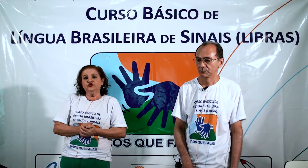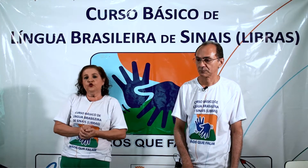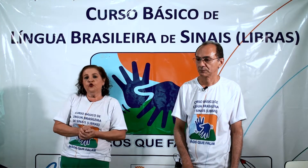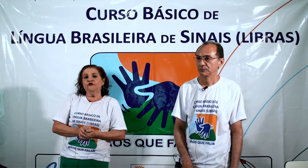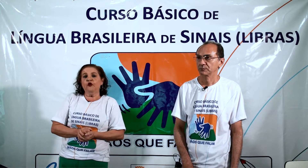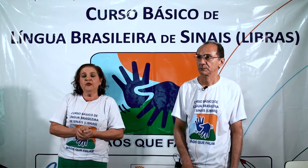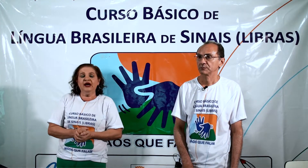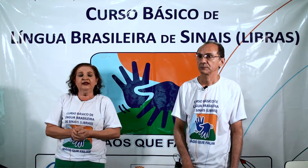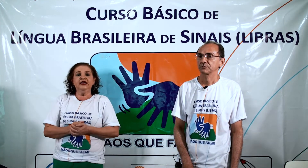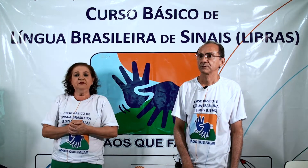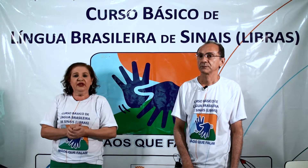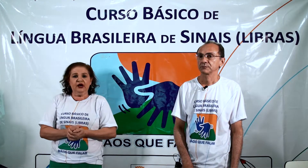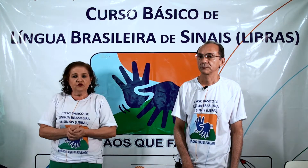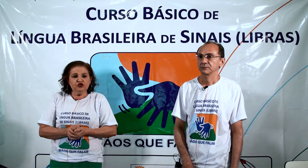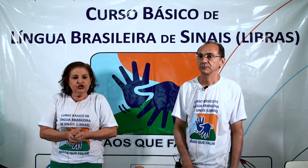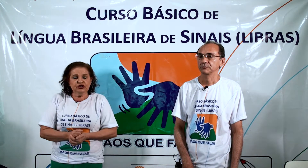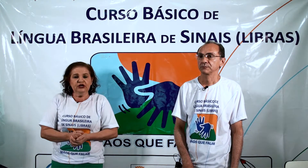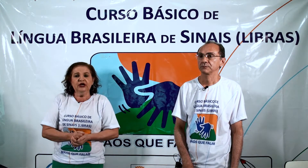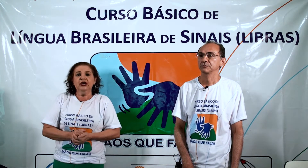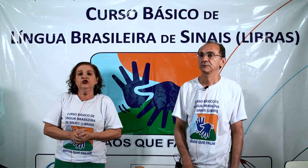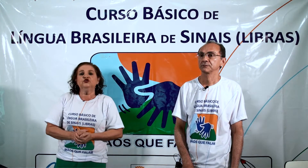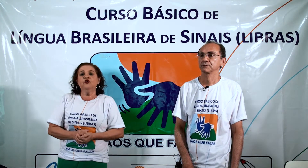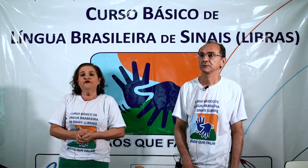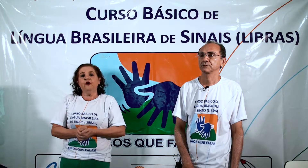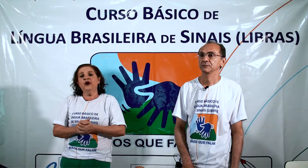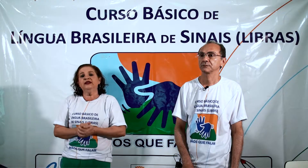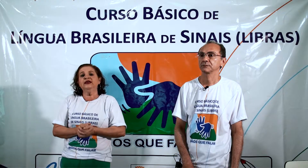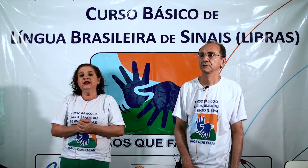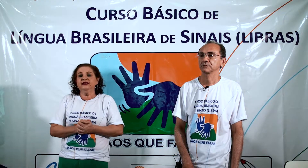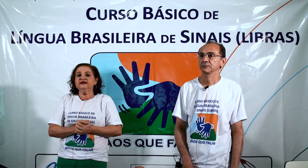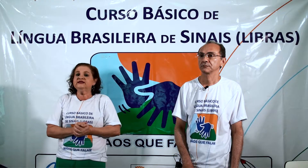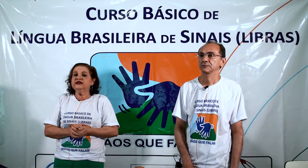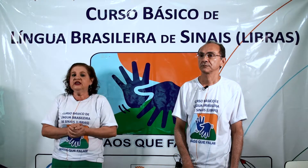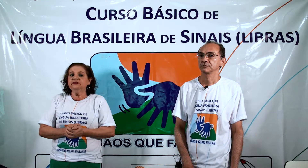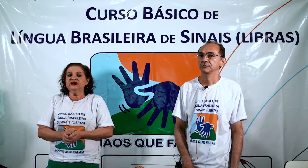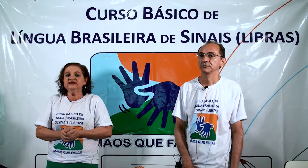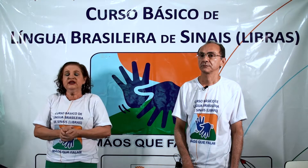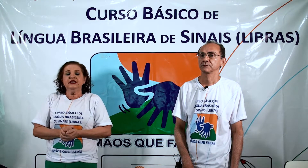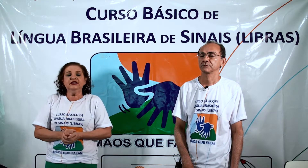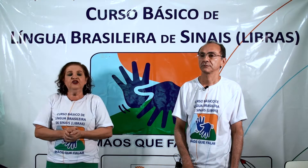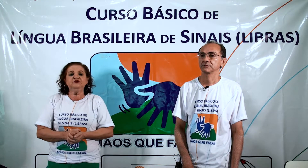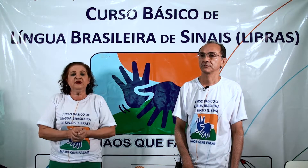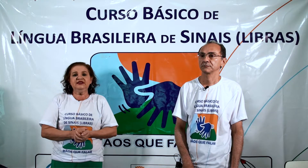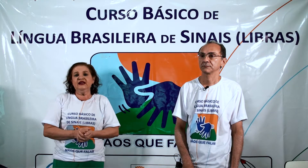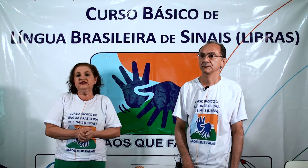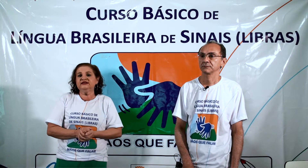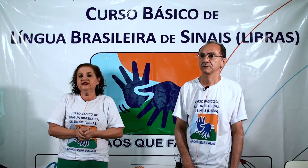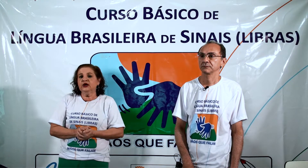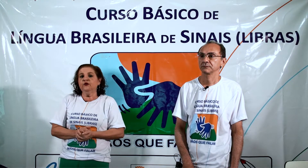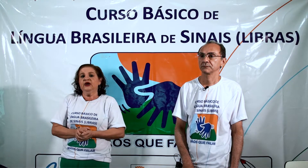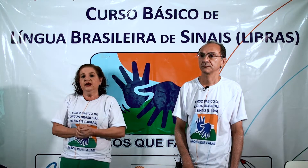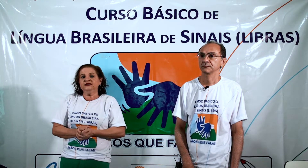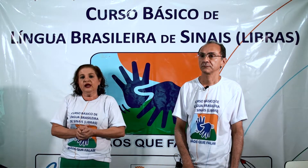Sou formada em pedagogia, sou formada em letras libras, tenho especialização em tradução